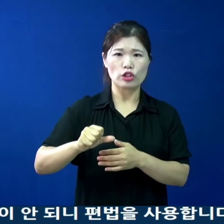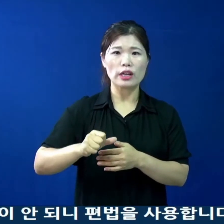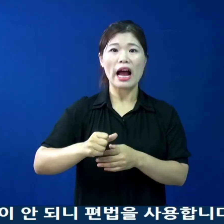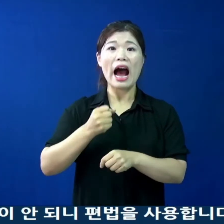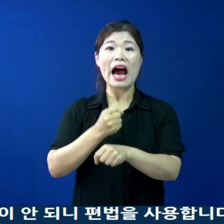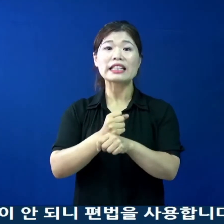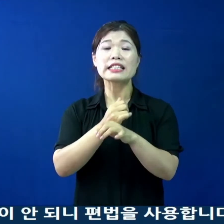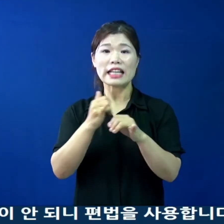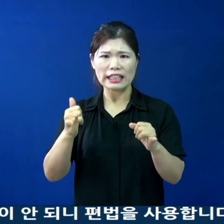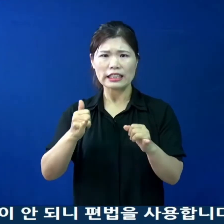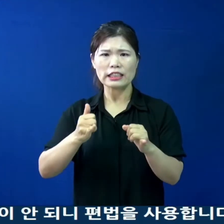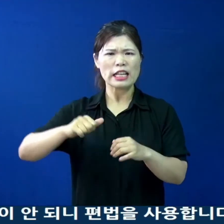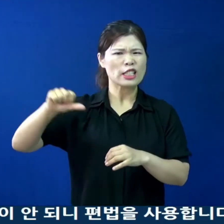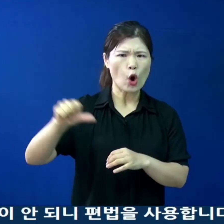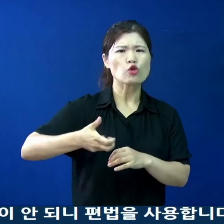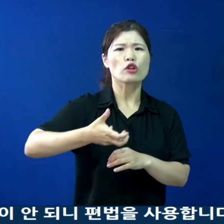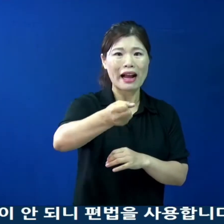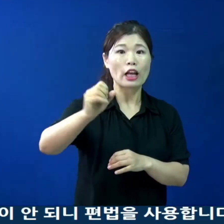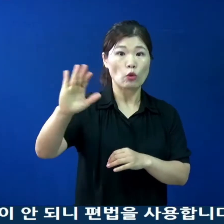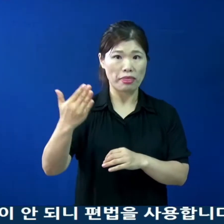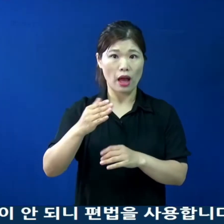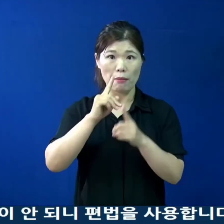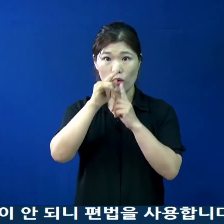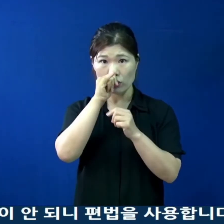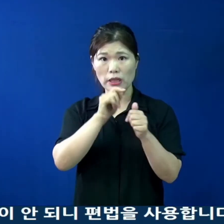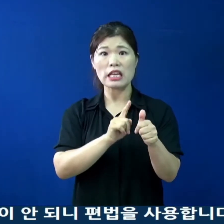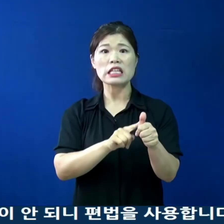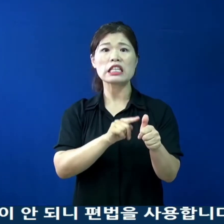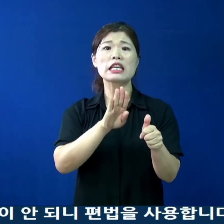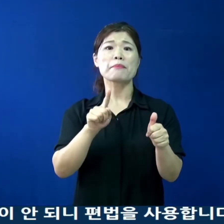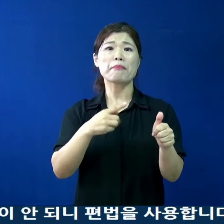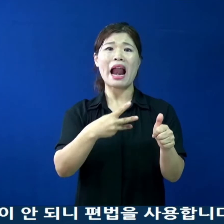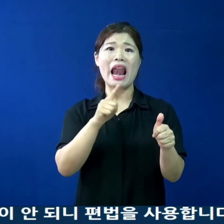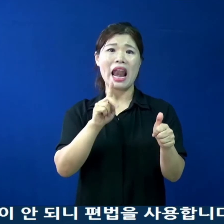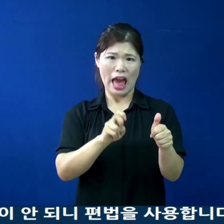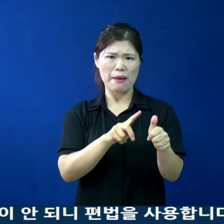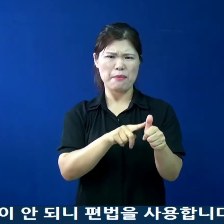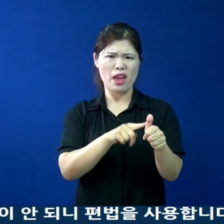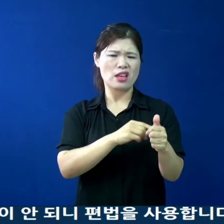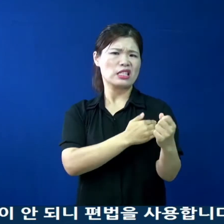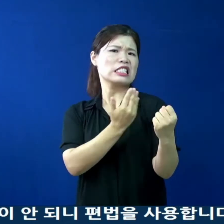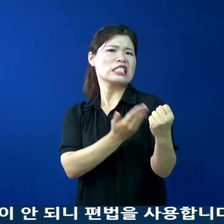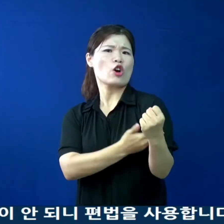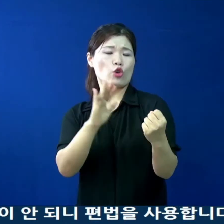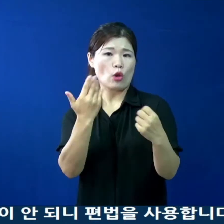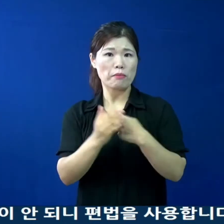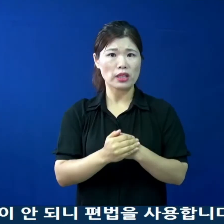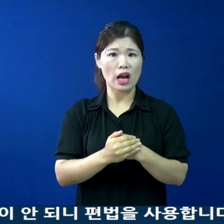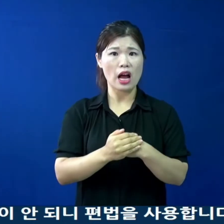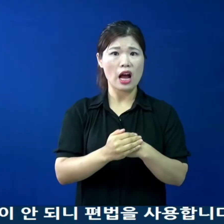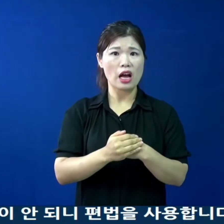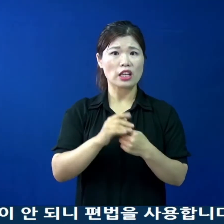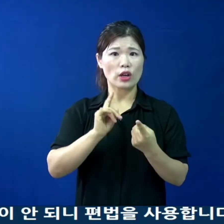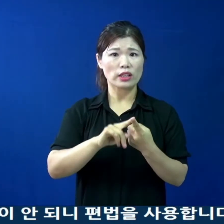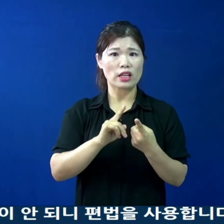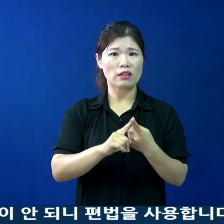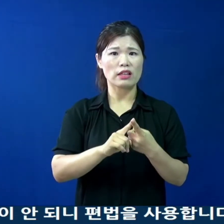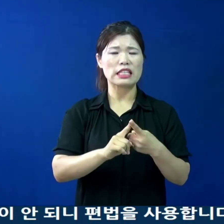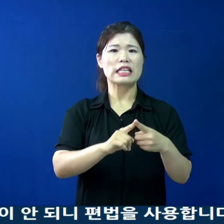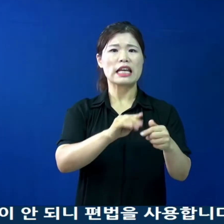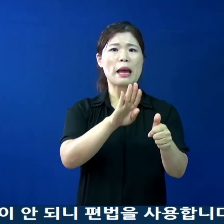내가 알미니라. 이게 발람의 능력이었던 것 같습니다. 꽤나 유명했나 봅니다. 그래서 발락이 이 발람을